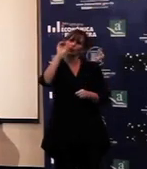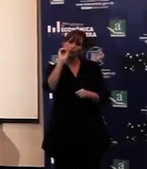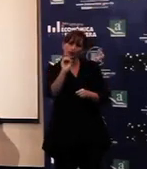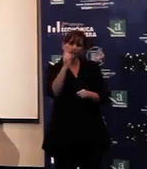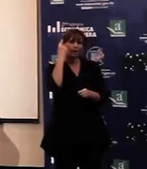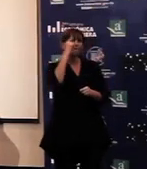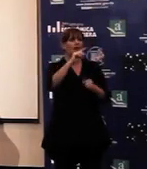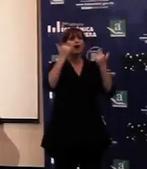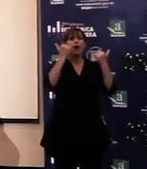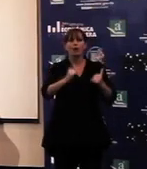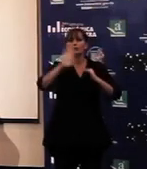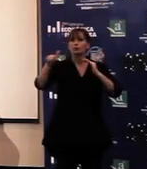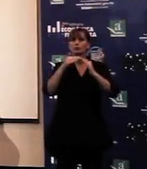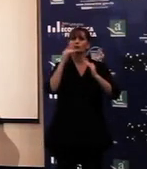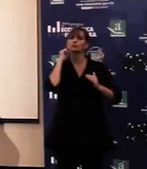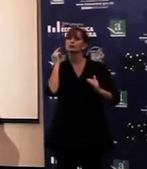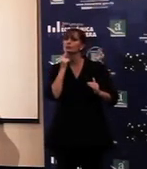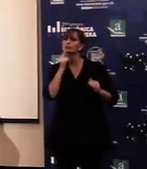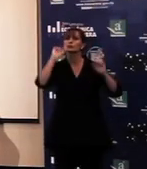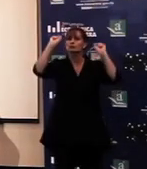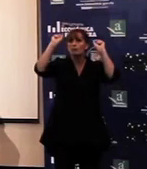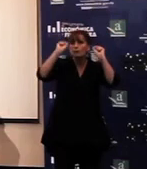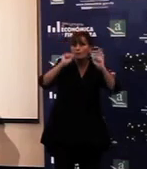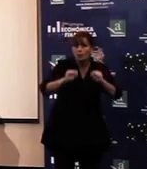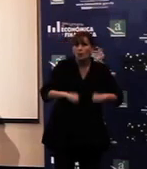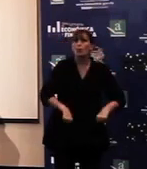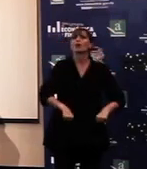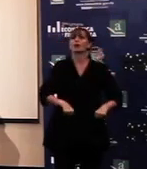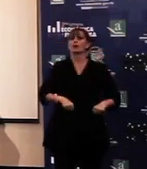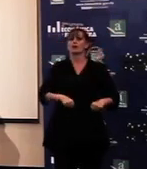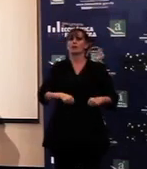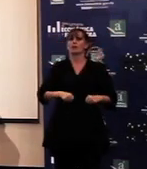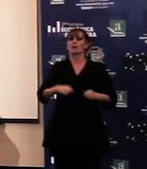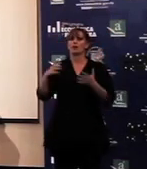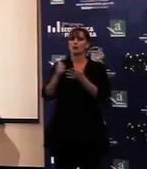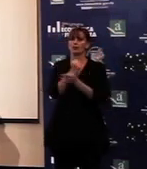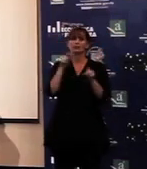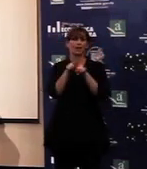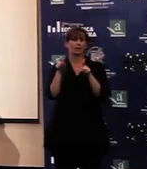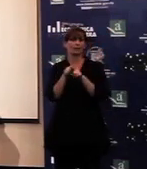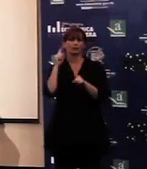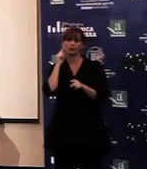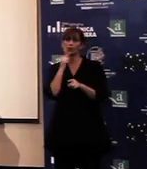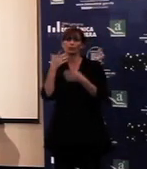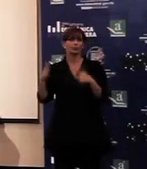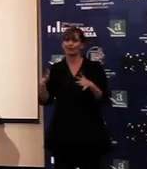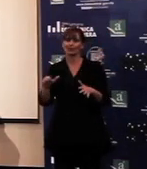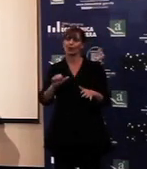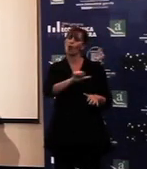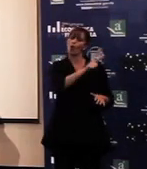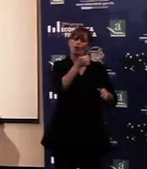la comunidad sorda y a otras comunidades discapacitadas del país, de que se sientan